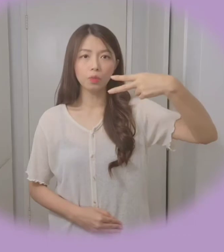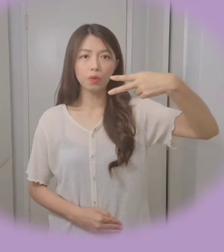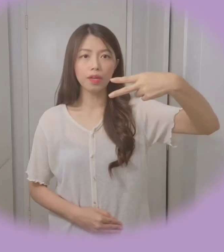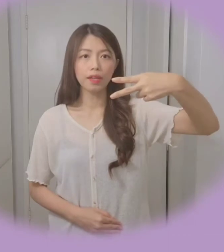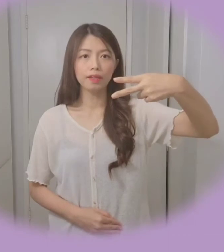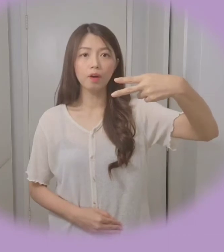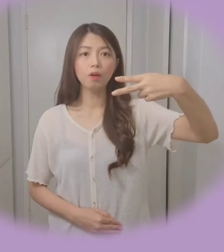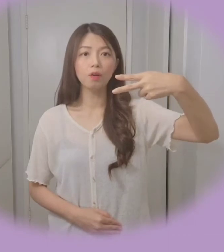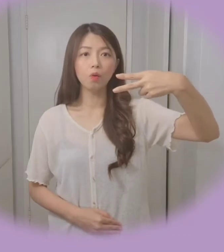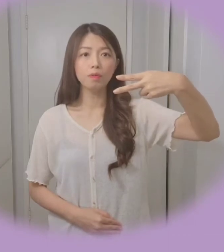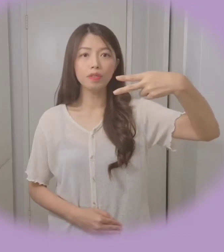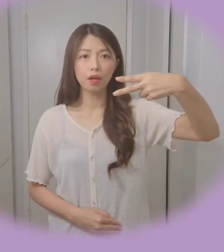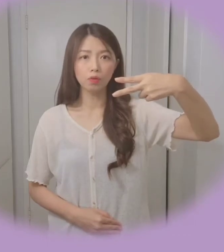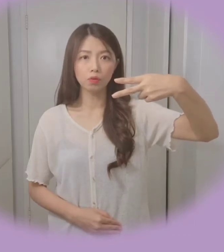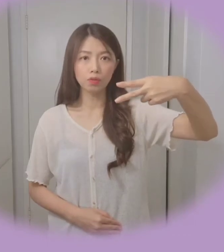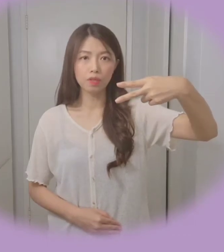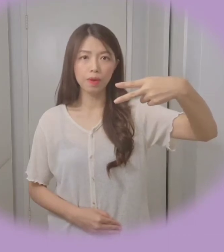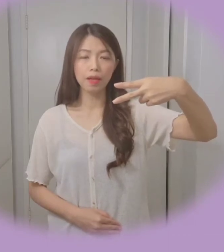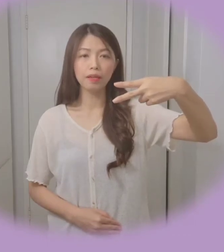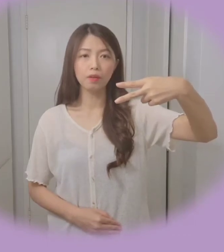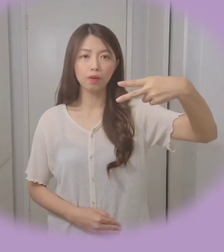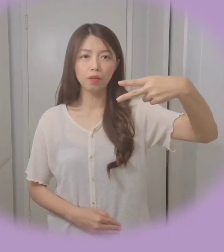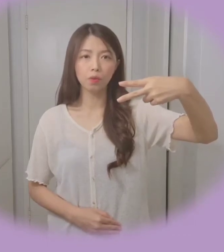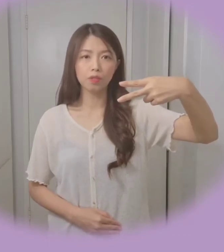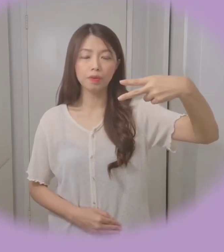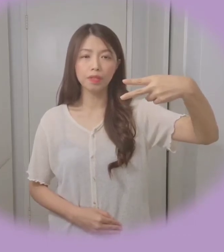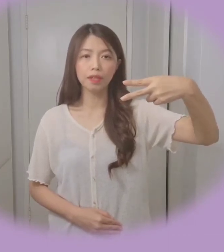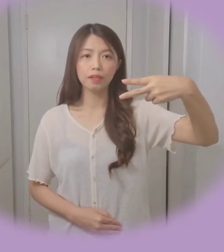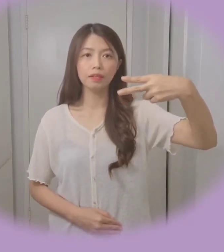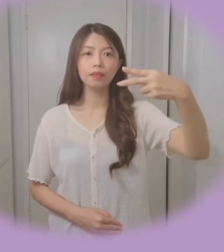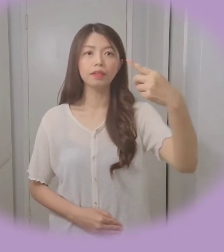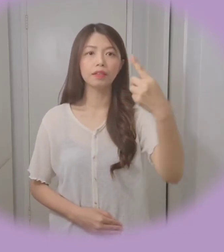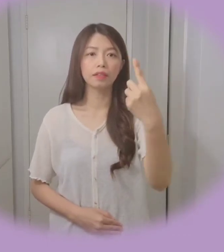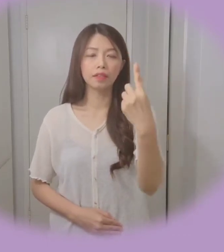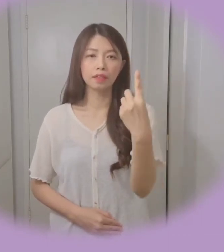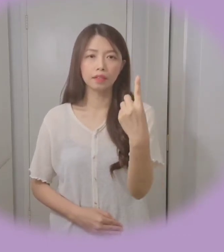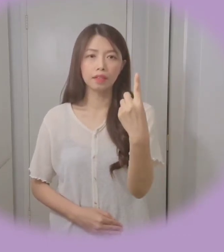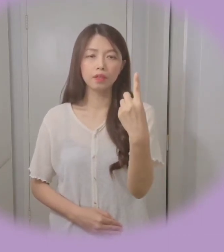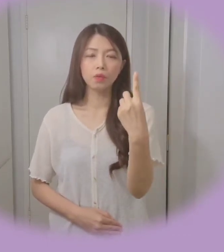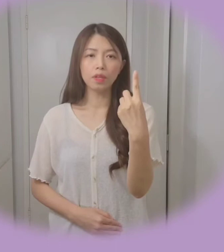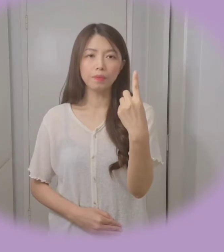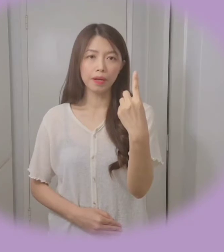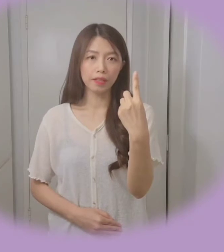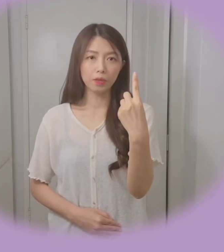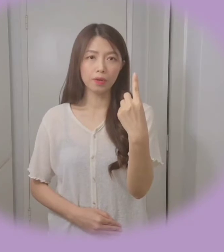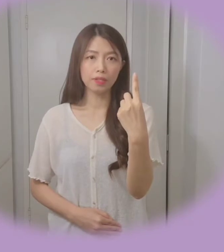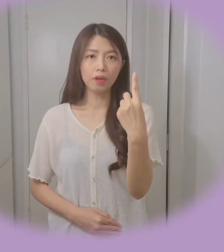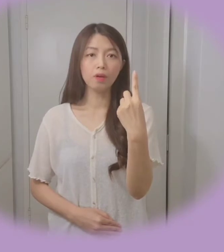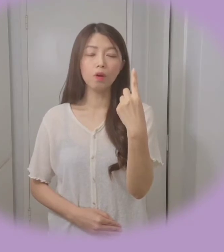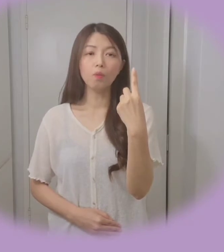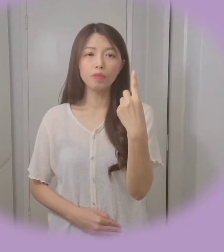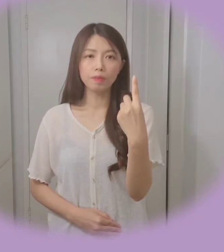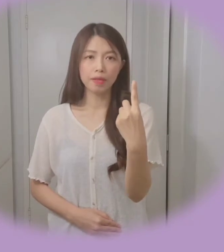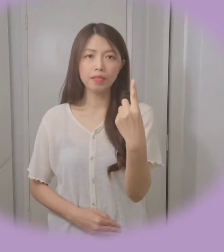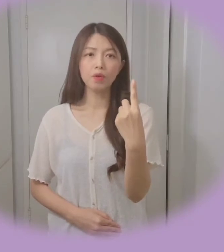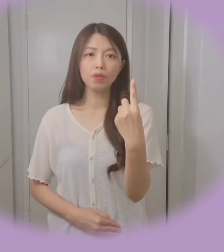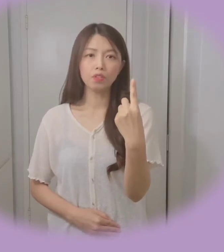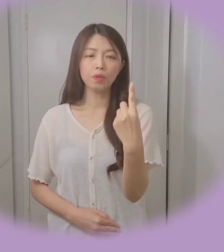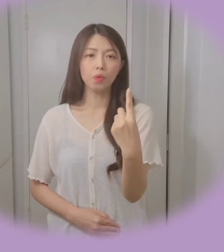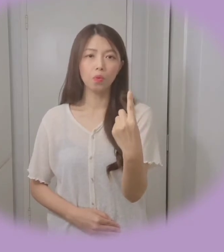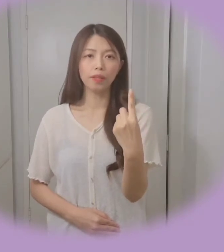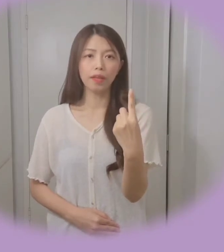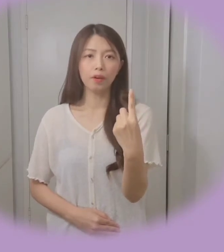손등이 바깥으로 보이게 해서 검지하고 중지만 이렇게 놓으시면 디귿, 손등이 바깥으로 해서